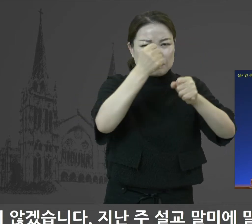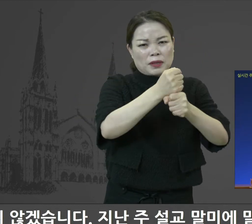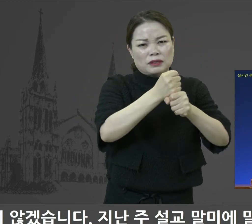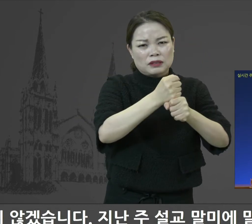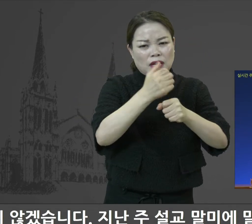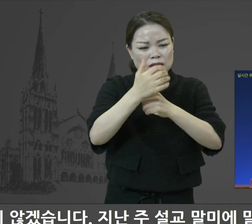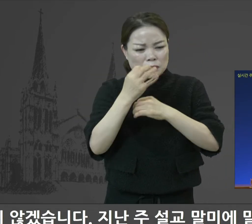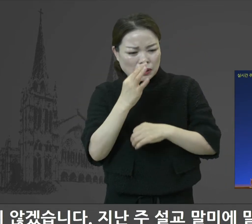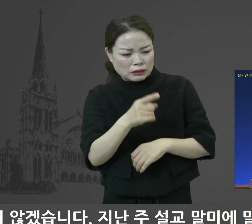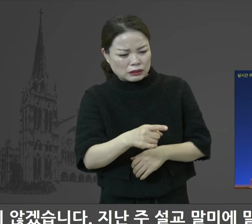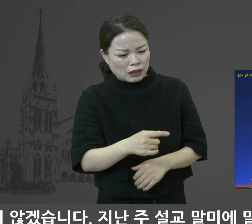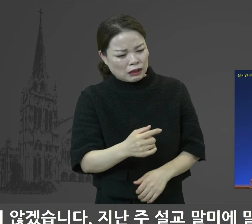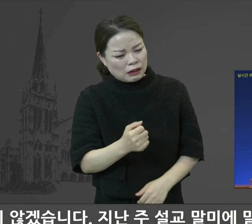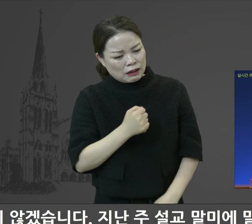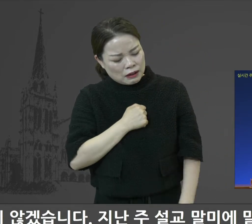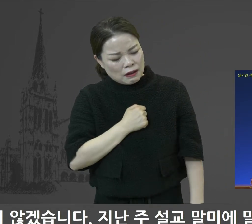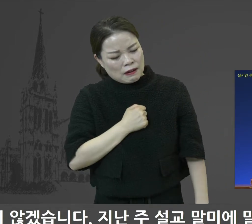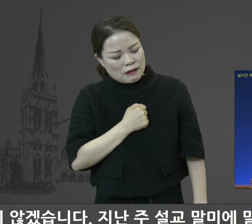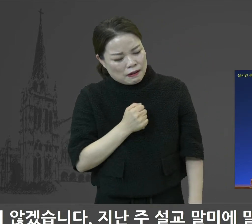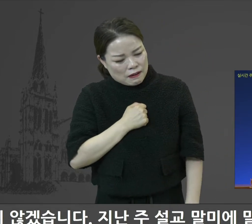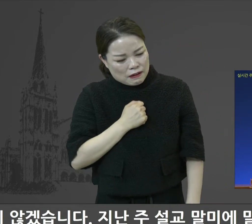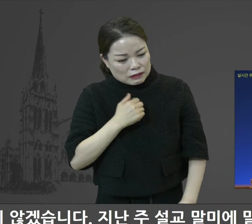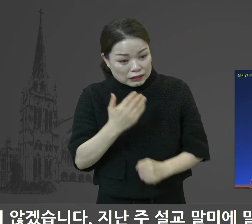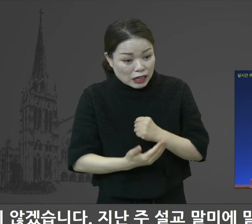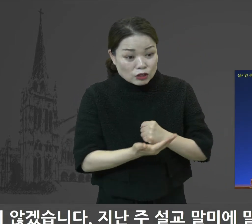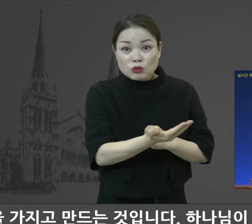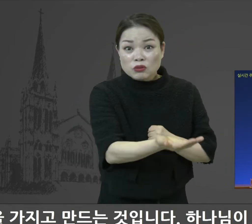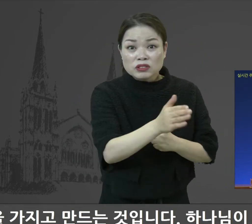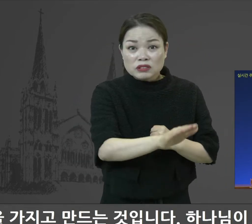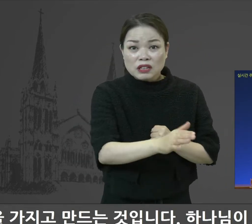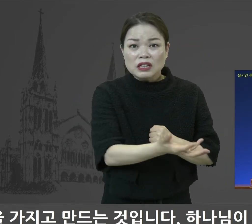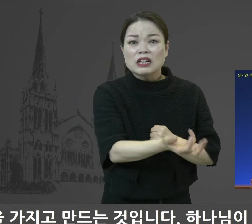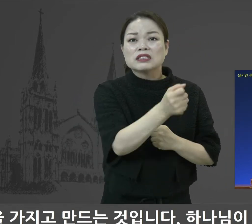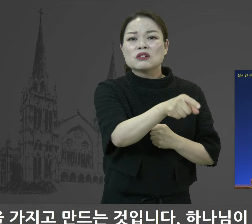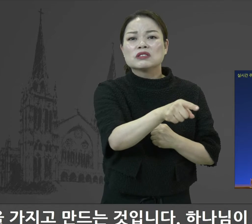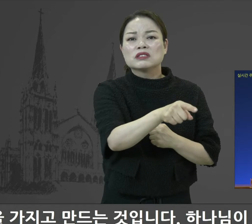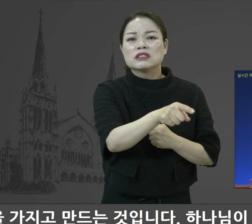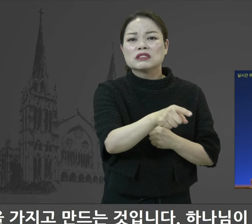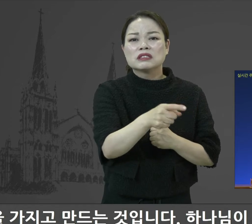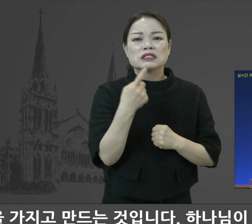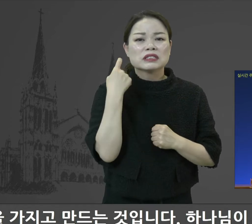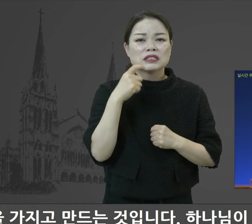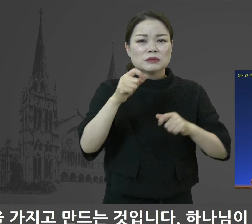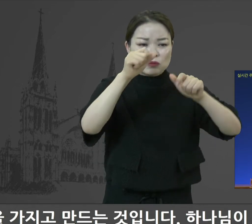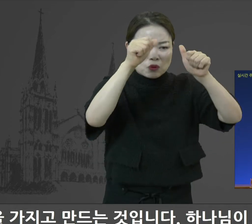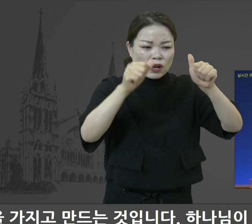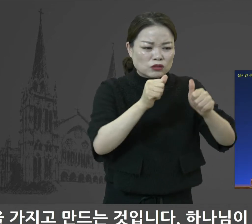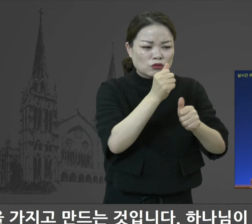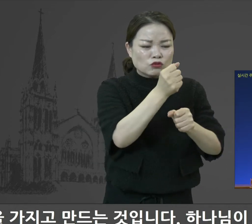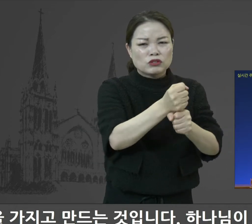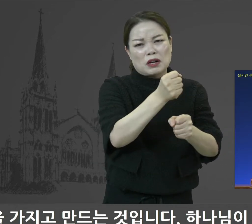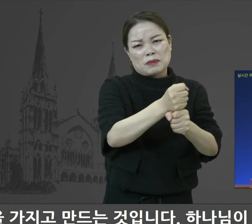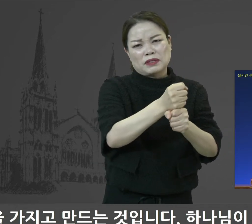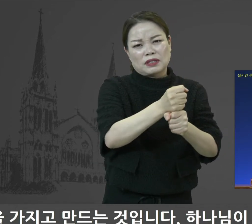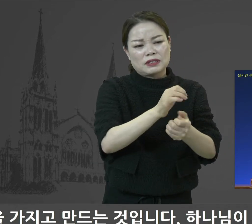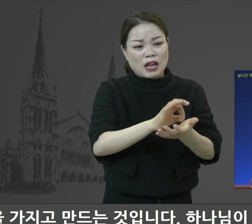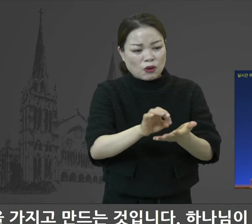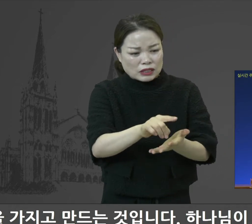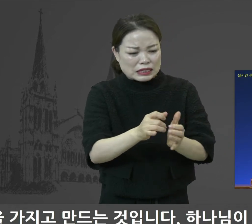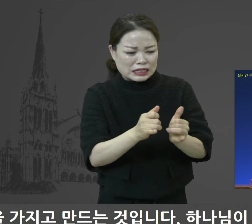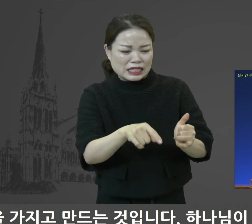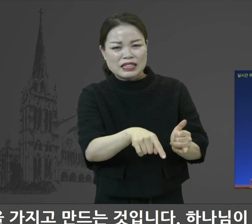같아요. 은혜로 챙겨줬는데 챙겨준 것 같고 금송아지 만드는 데 썼다. 참